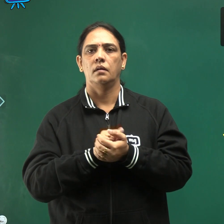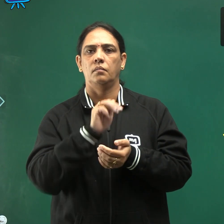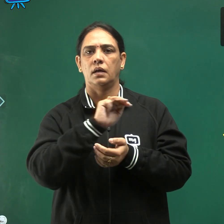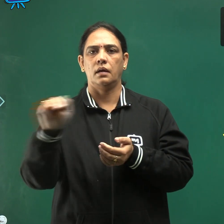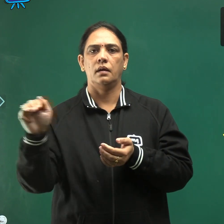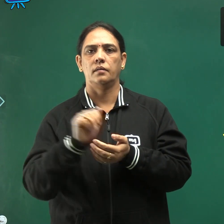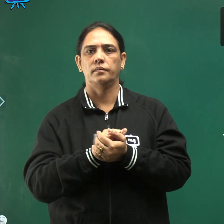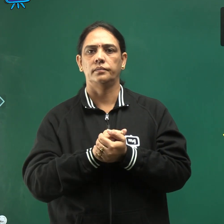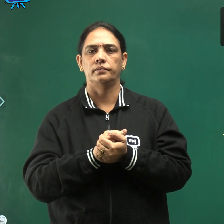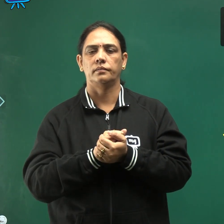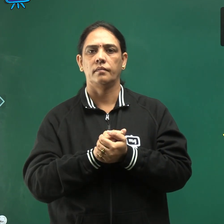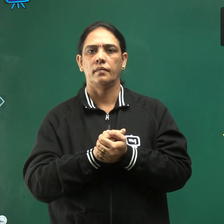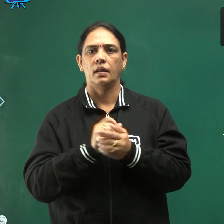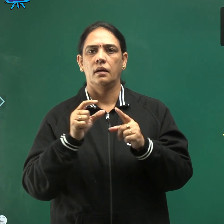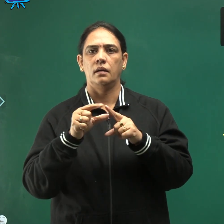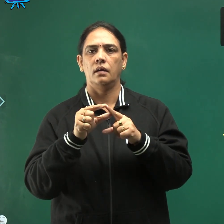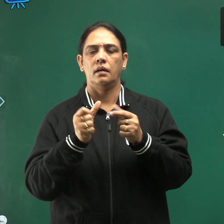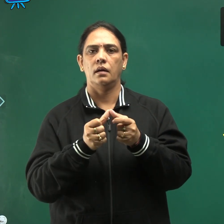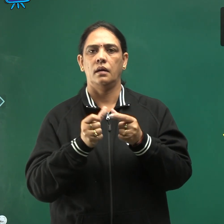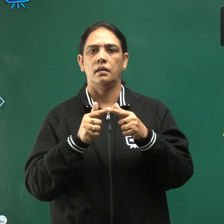बटे प्रेक्षणों की संख्या